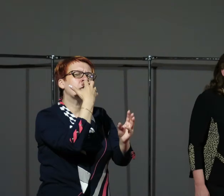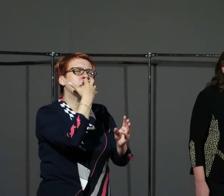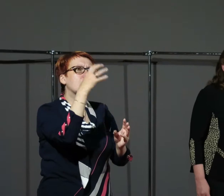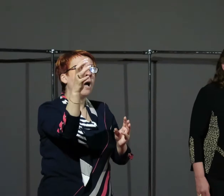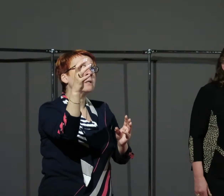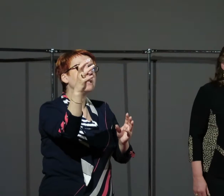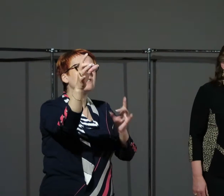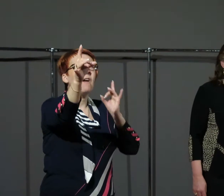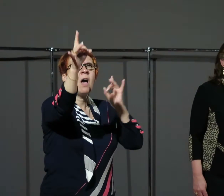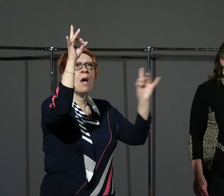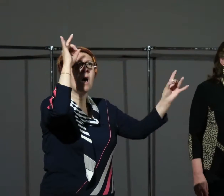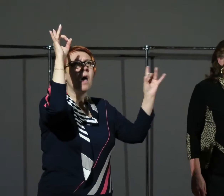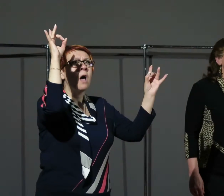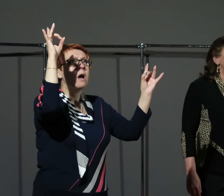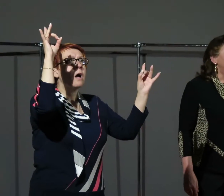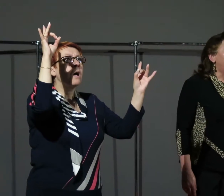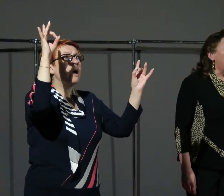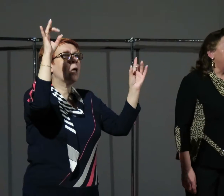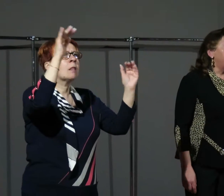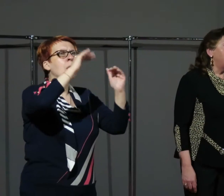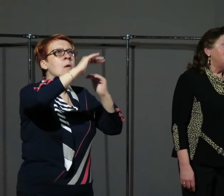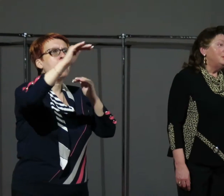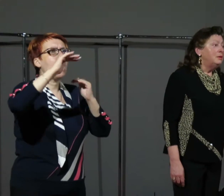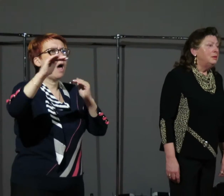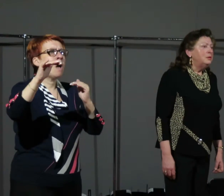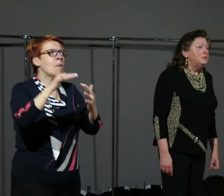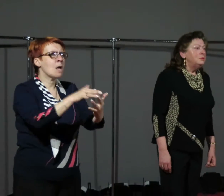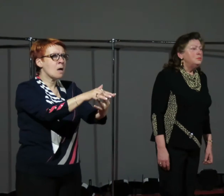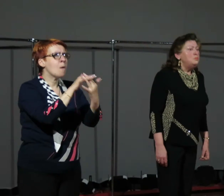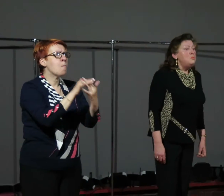Раскатывалось эхо над полями, бой